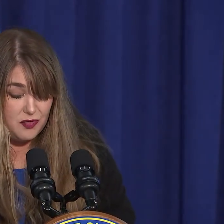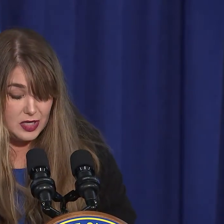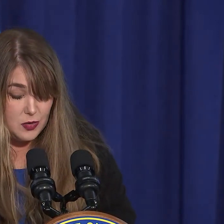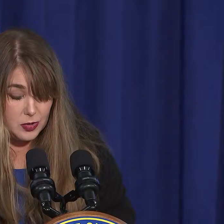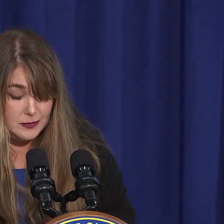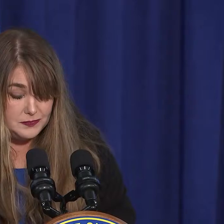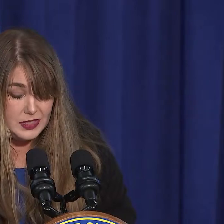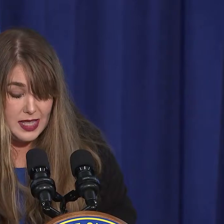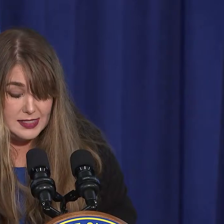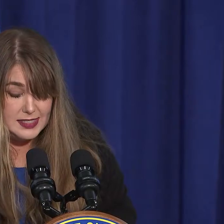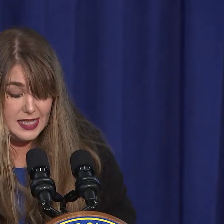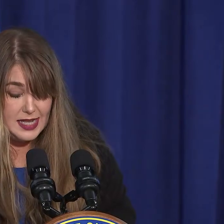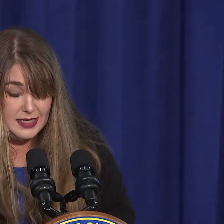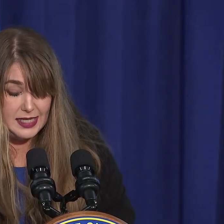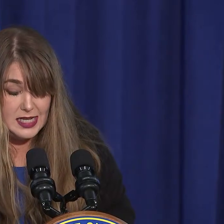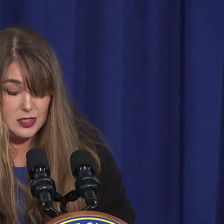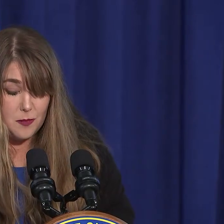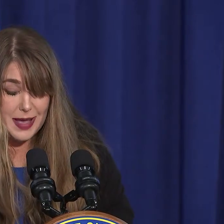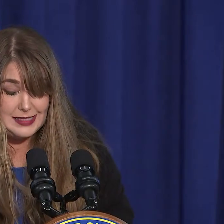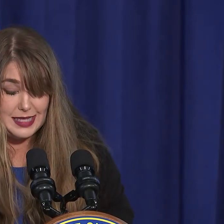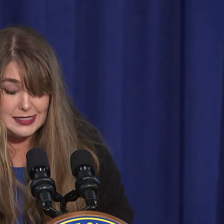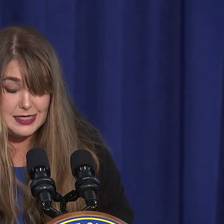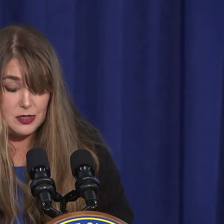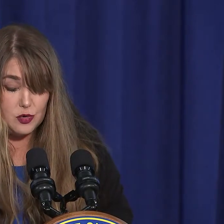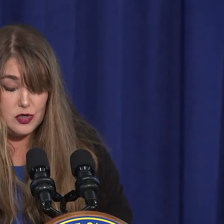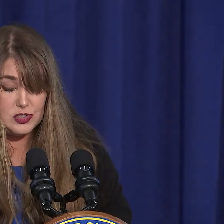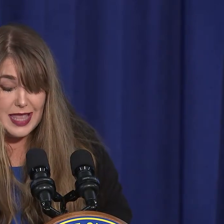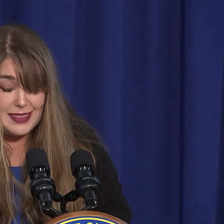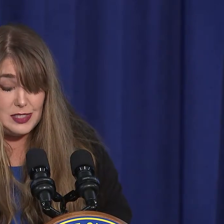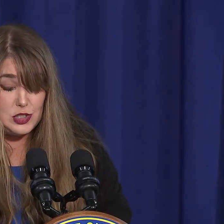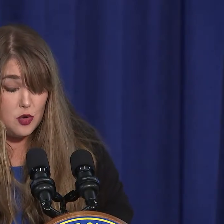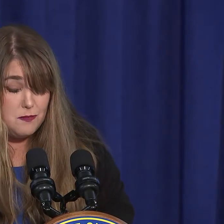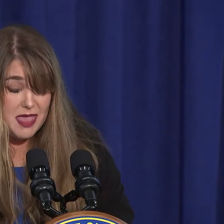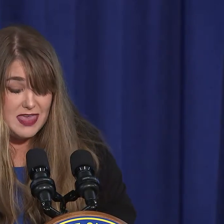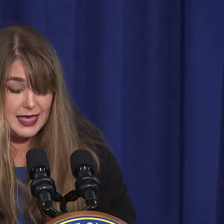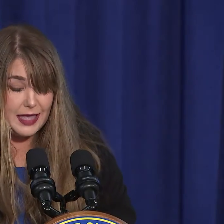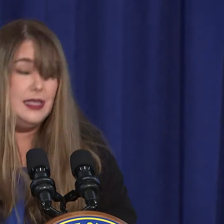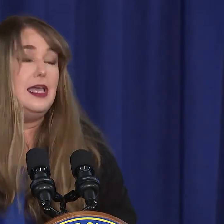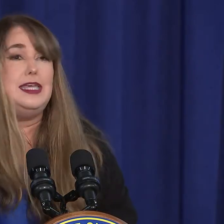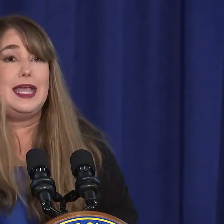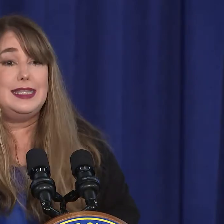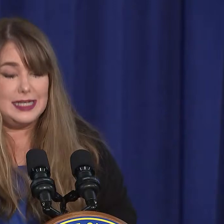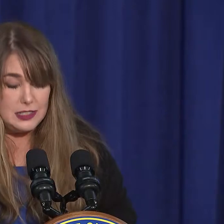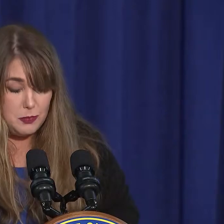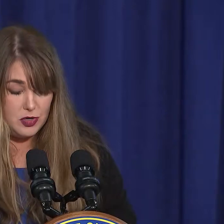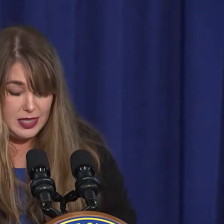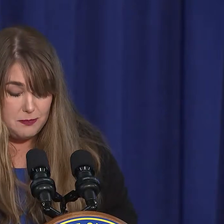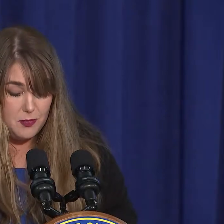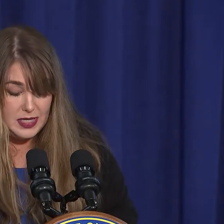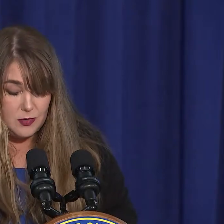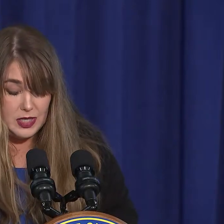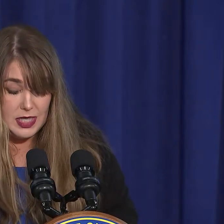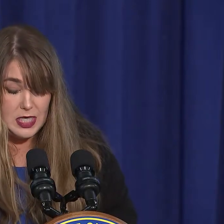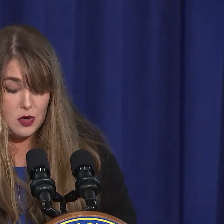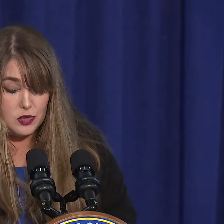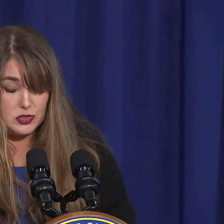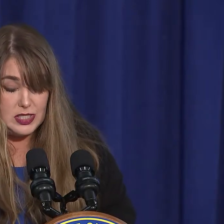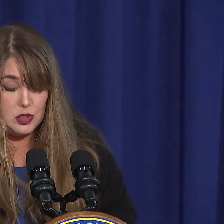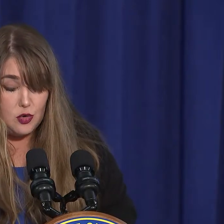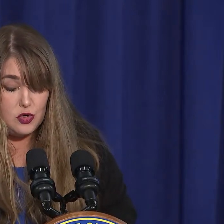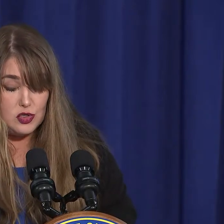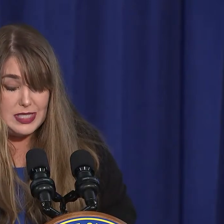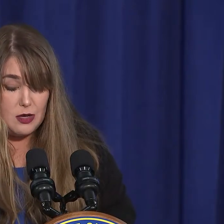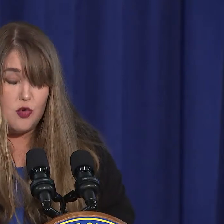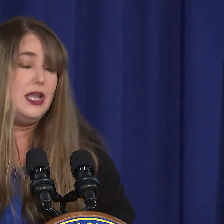e inferior. Se seguirán requiriendo máscaras en entornos de atención médica y en el transporte público y en